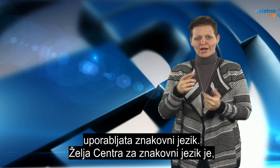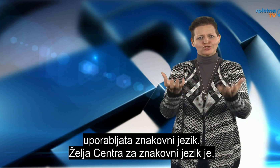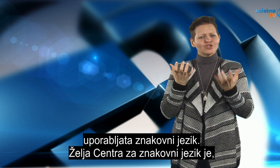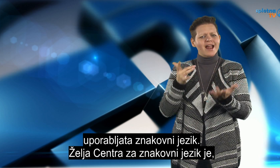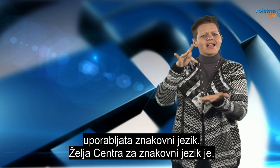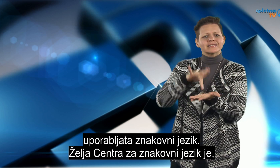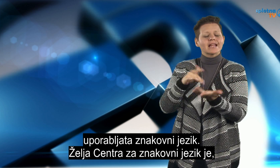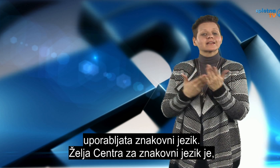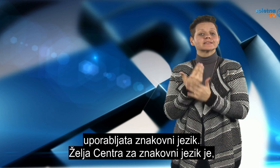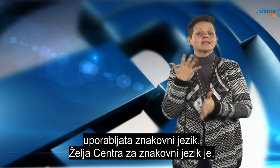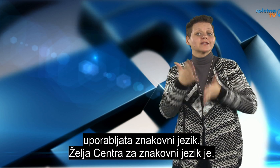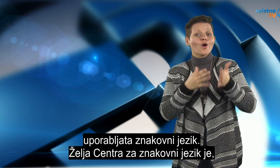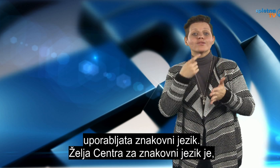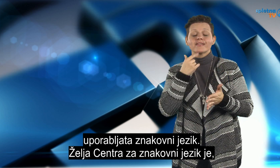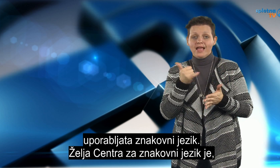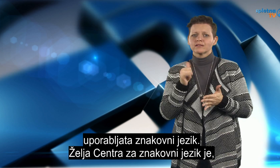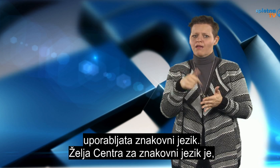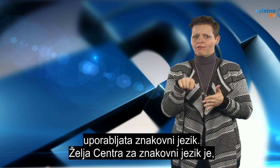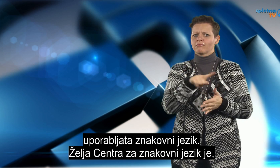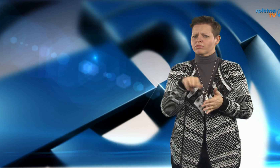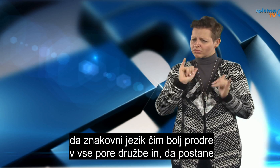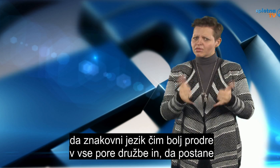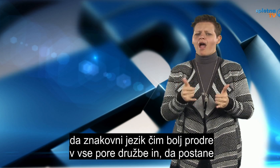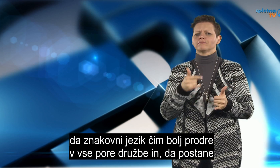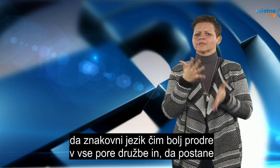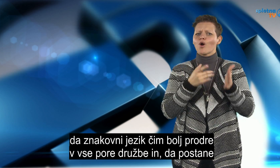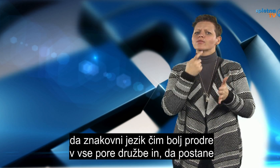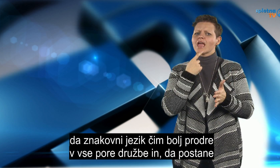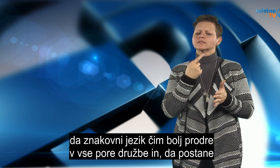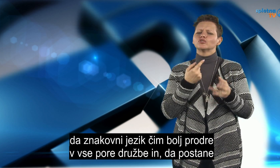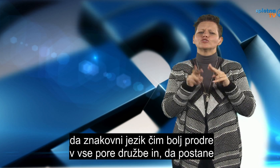Želja Centra za znakovni jezik je, da znakovni jezik čim bolj prodre v